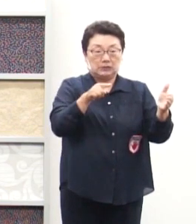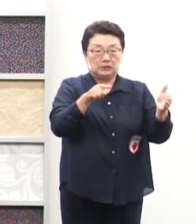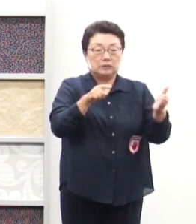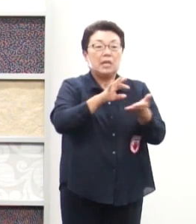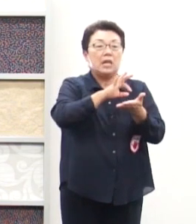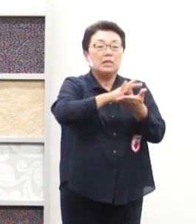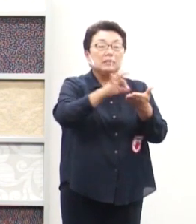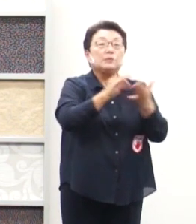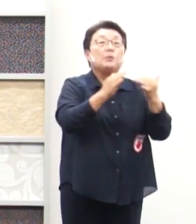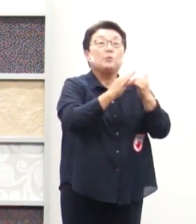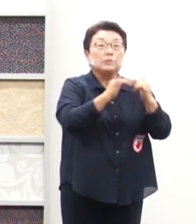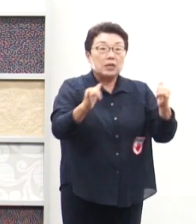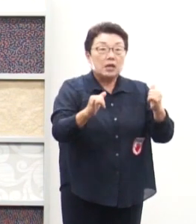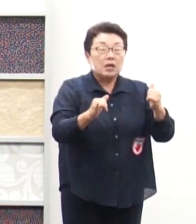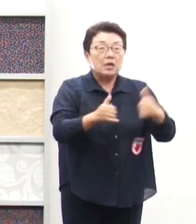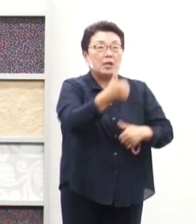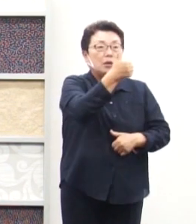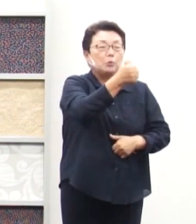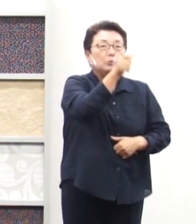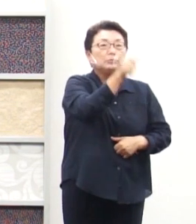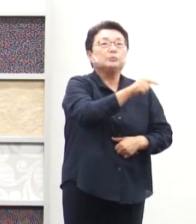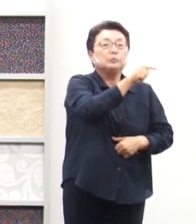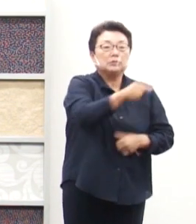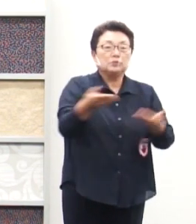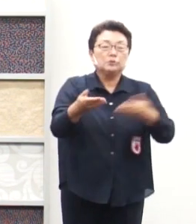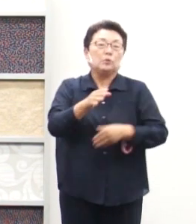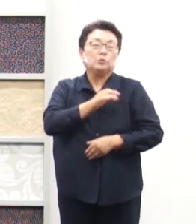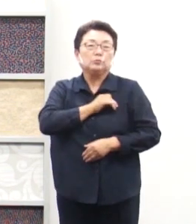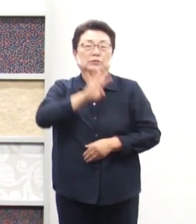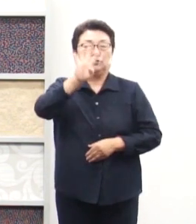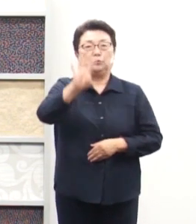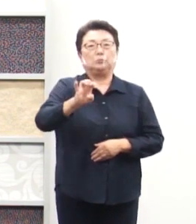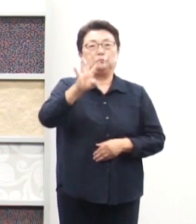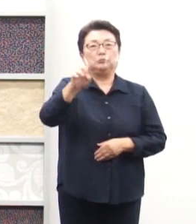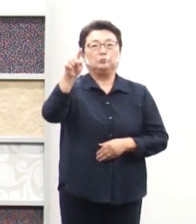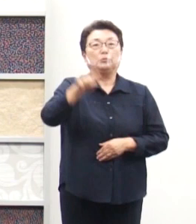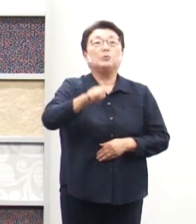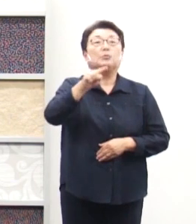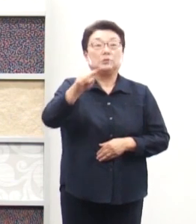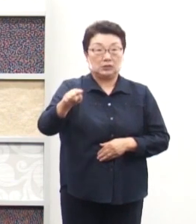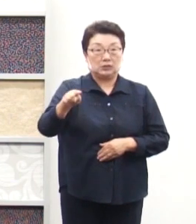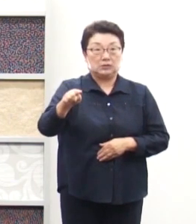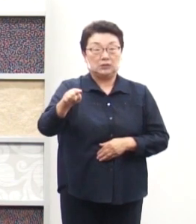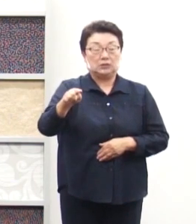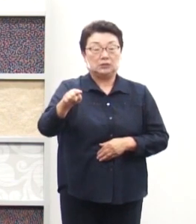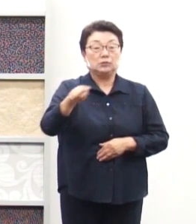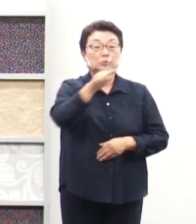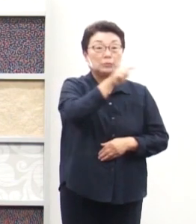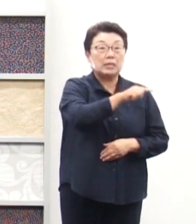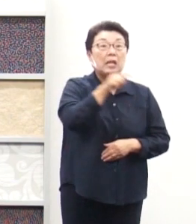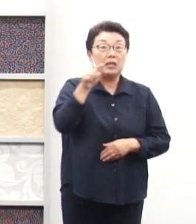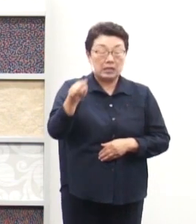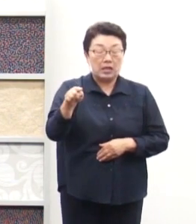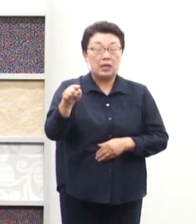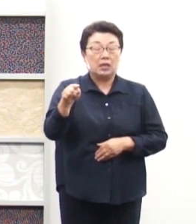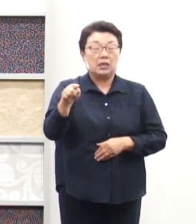用者50名、職員が44名で、そのう